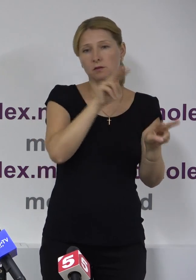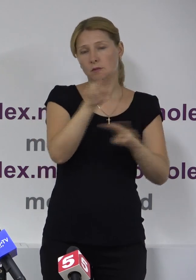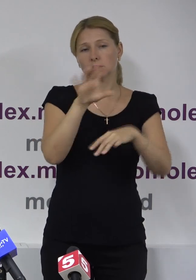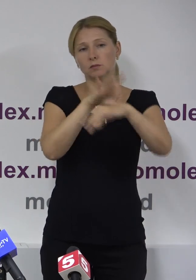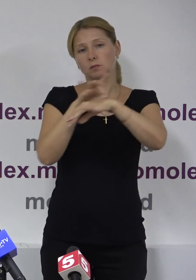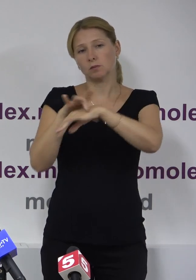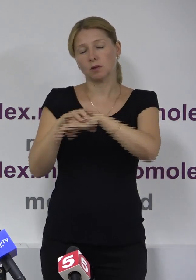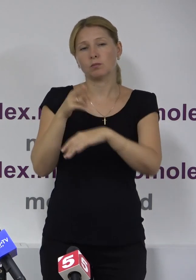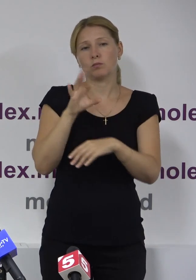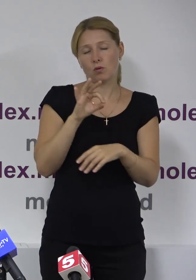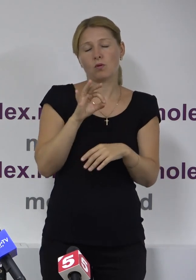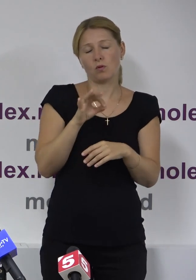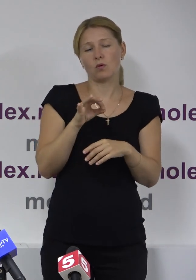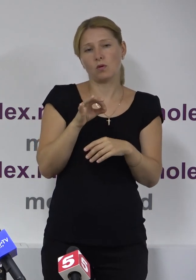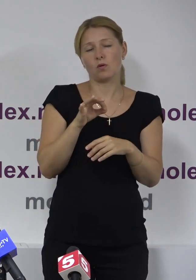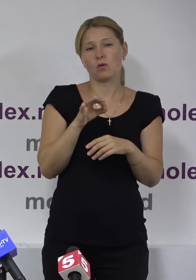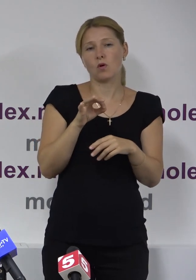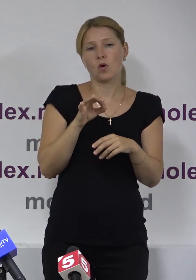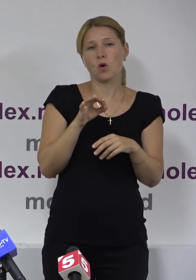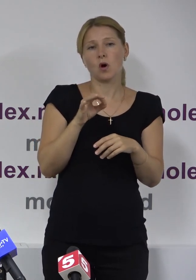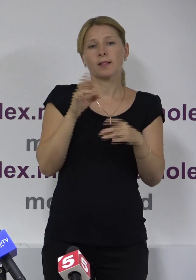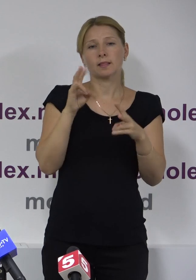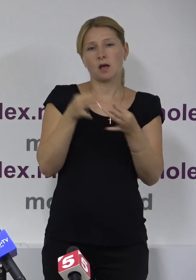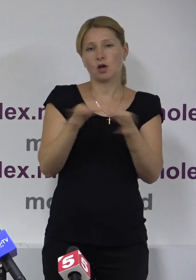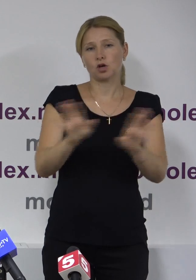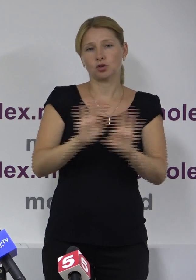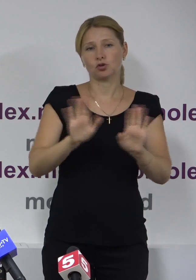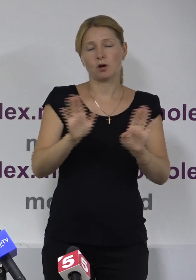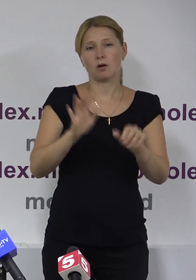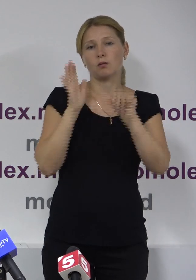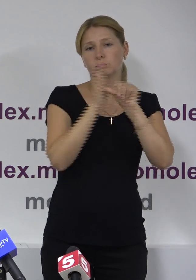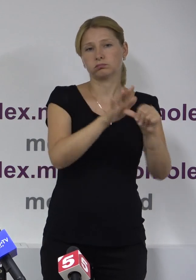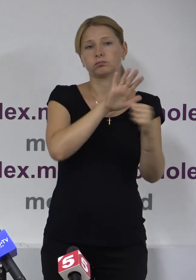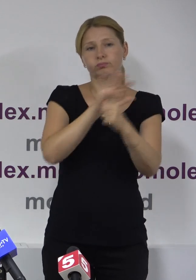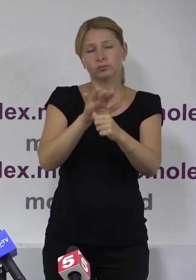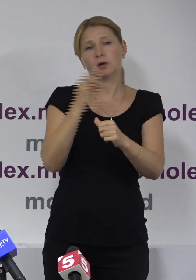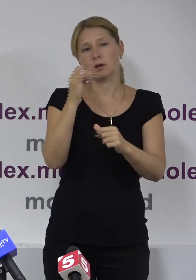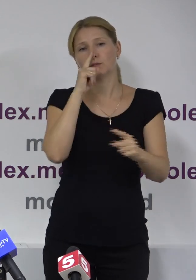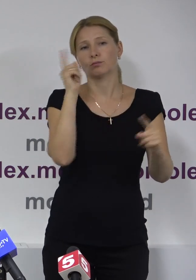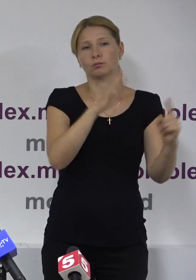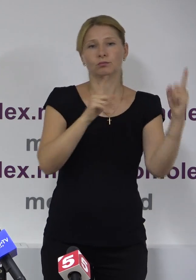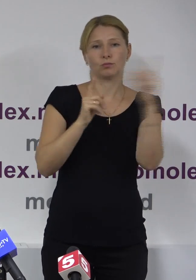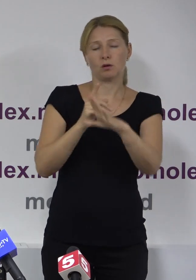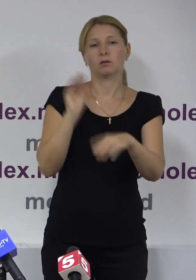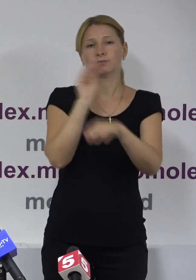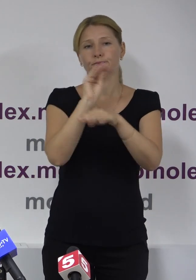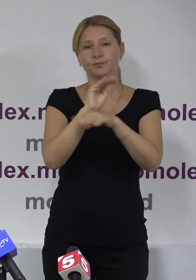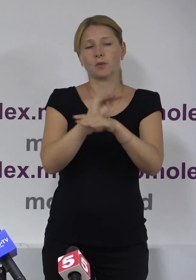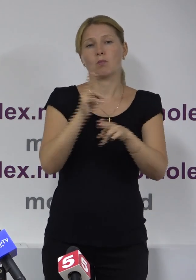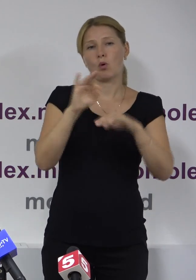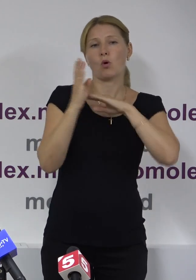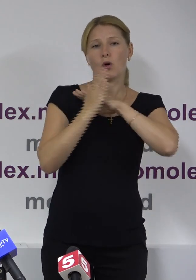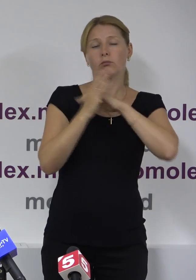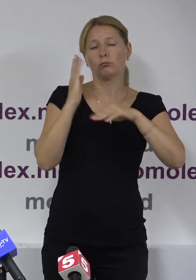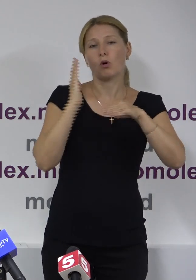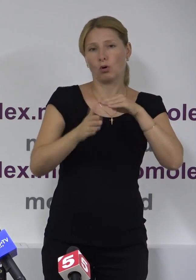începând cu următoarele rapoarte, o să avem și constatări nemijlocite pe această dimensiune. Desigur că, la final, așa